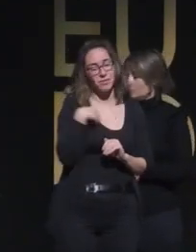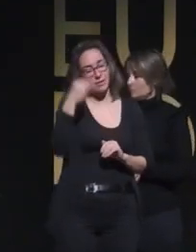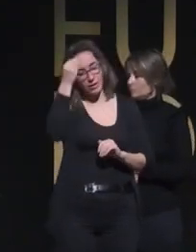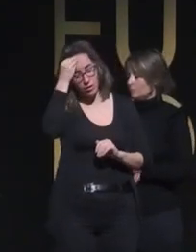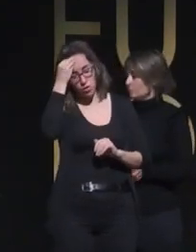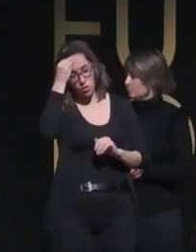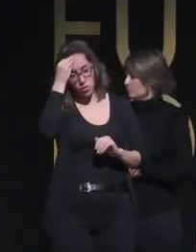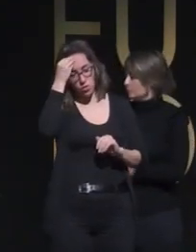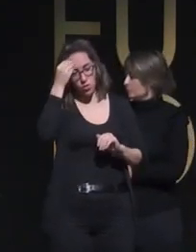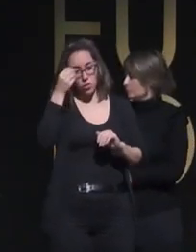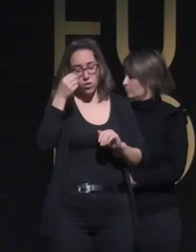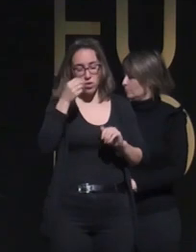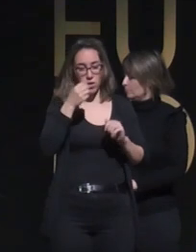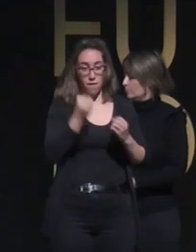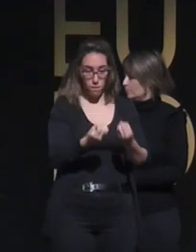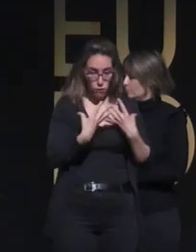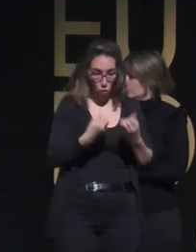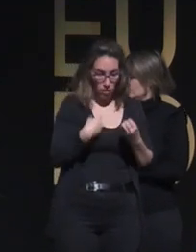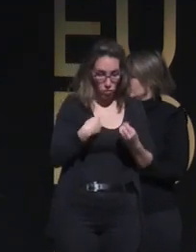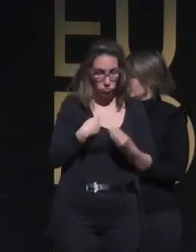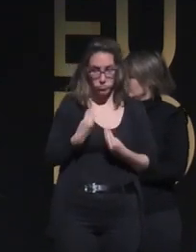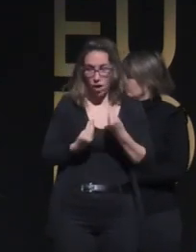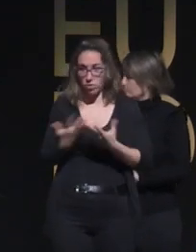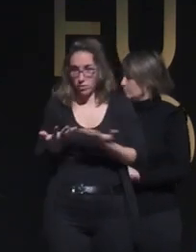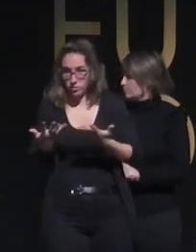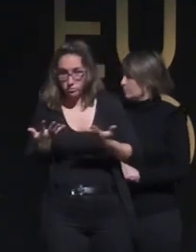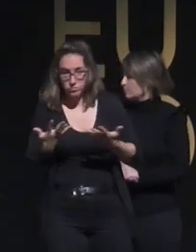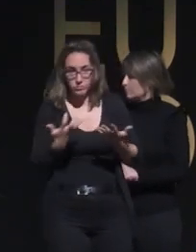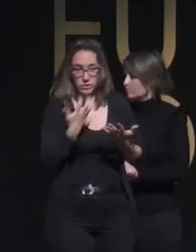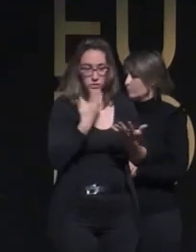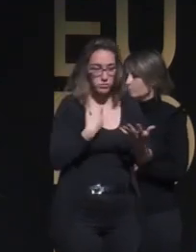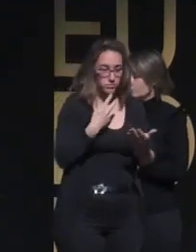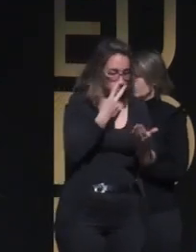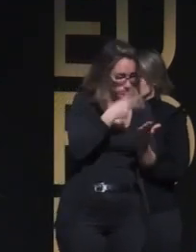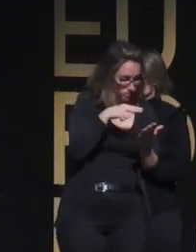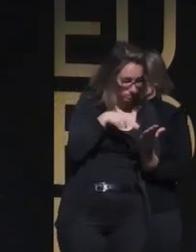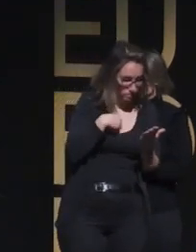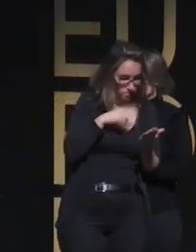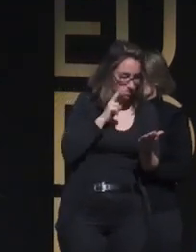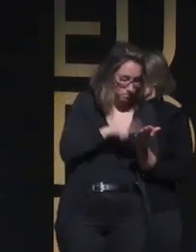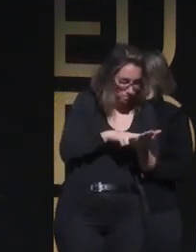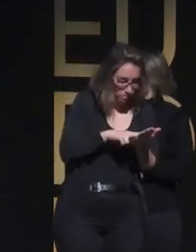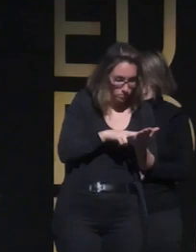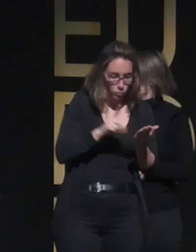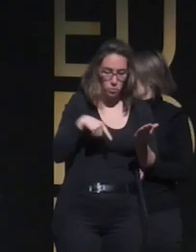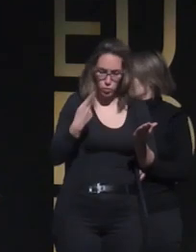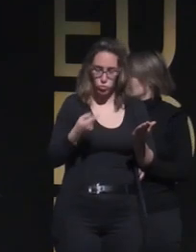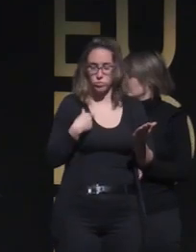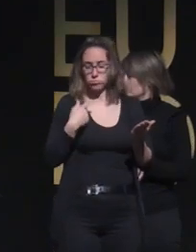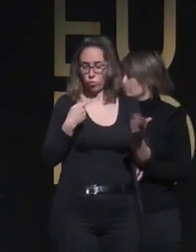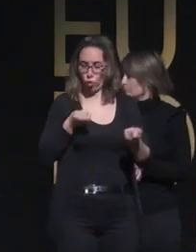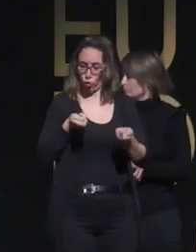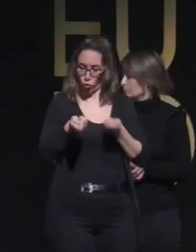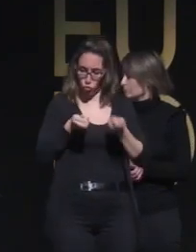capacidad de maniobra que vas a tener con esa información. Si vas a ser alguien que leyendo lo que pone, vas a saber medirlo en